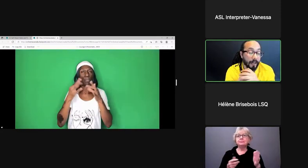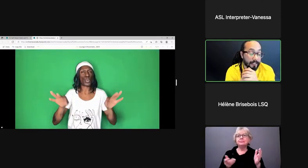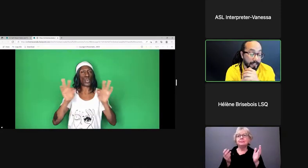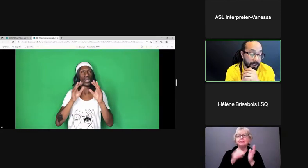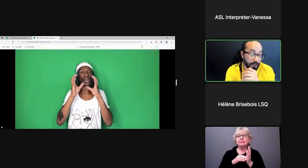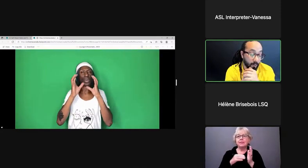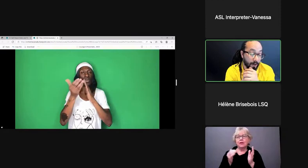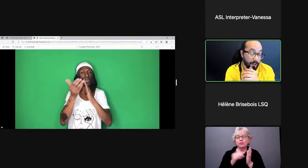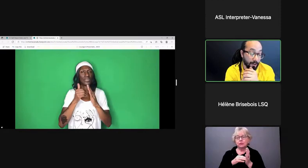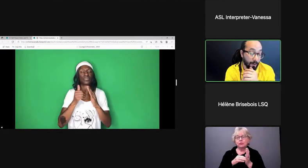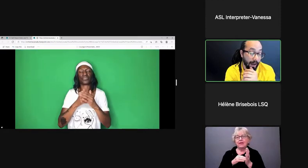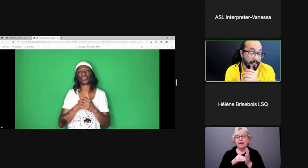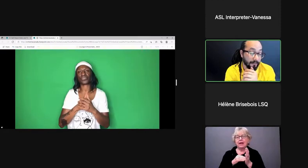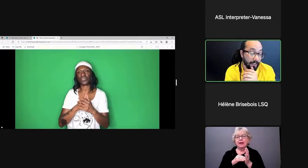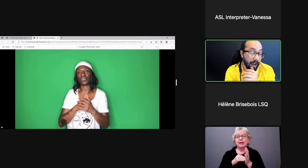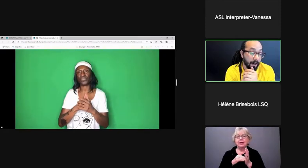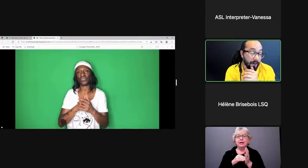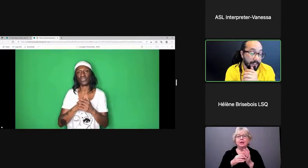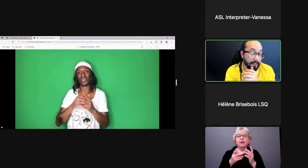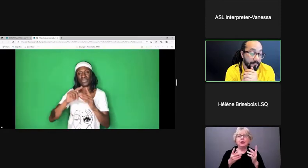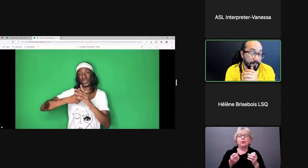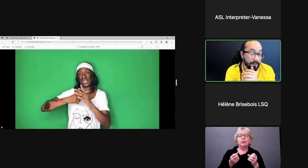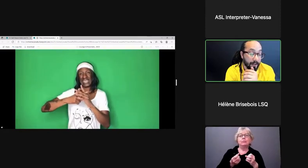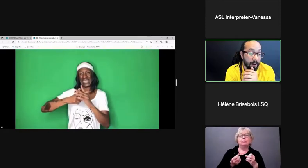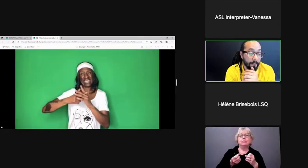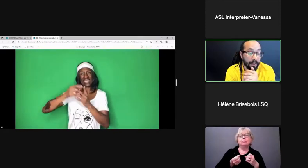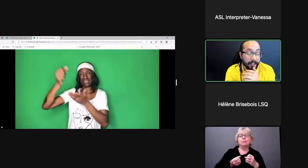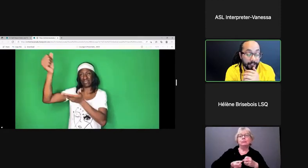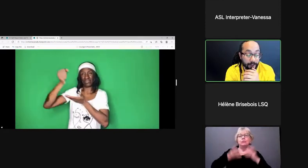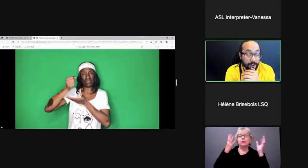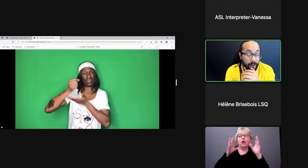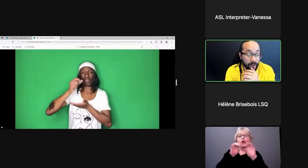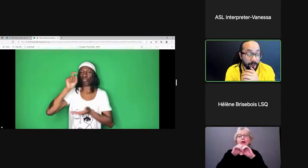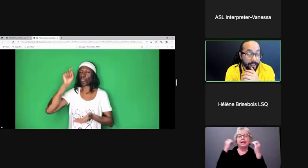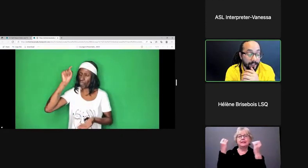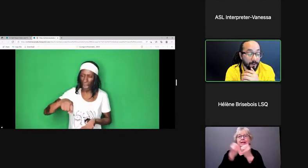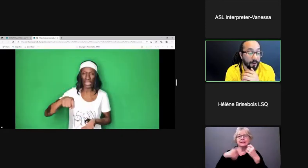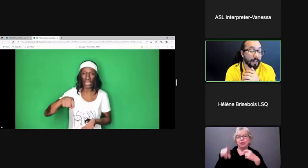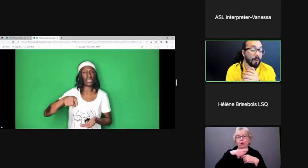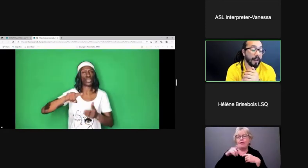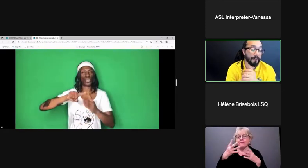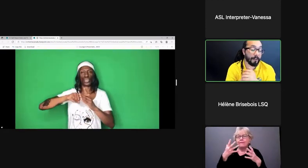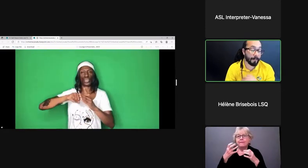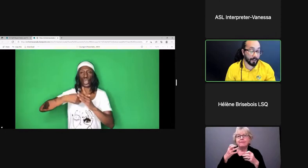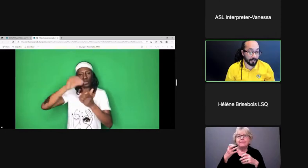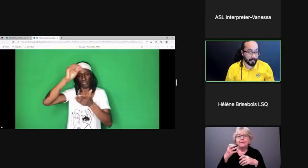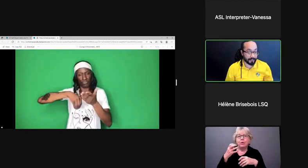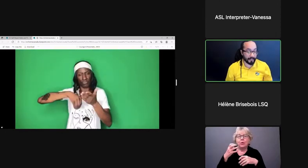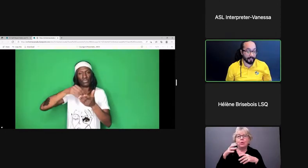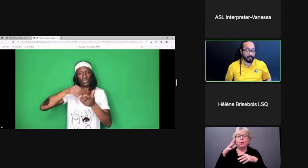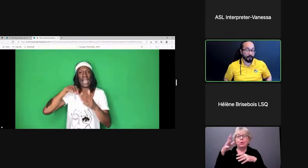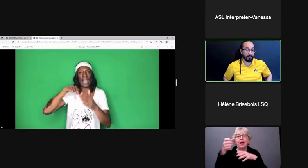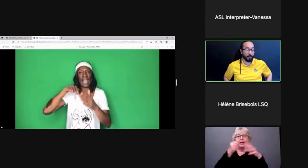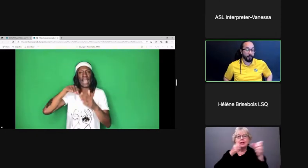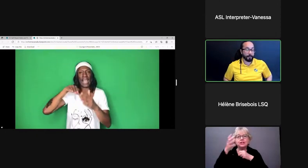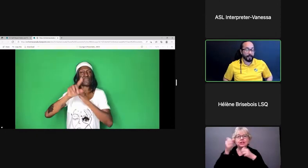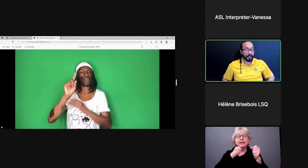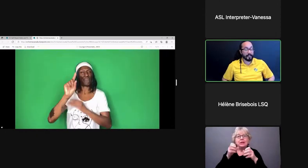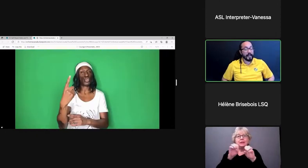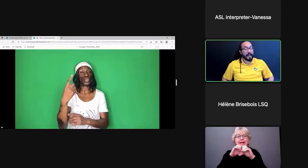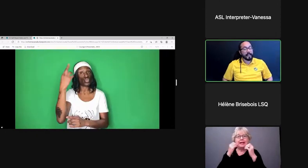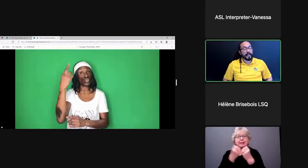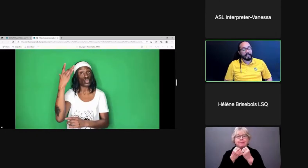Et souvent, plusieurs organisations veulent engager une équipe et ils sont proactifs,